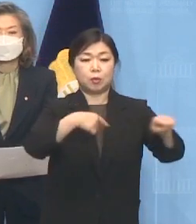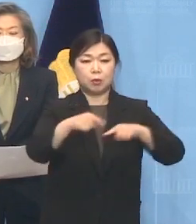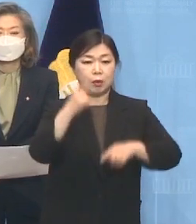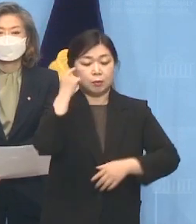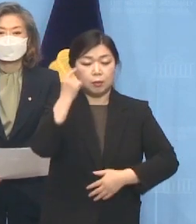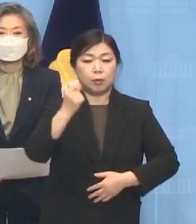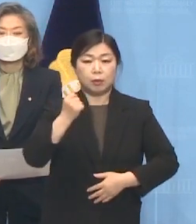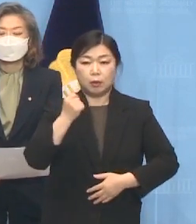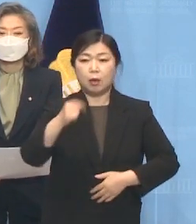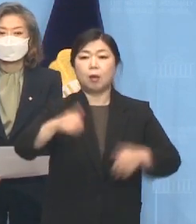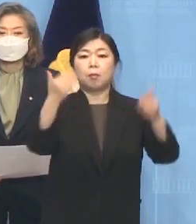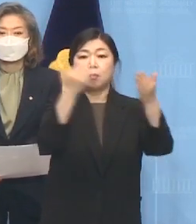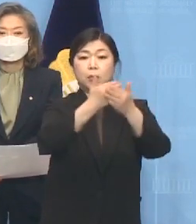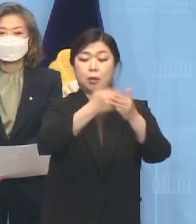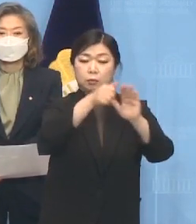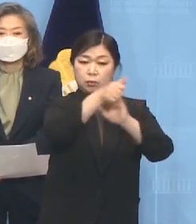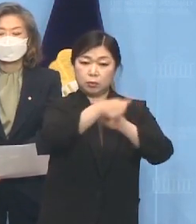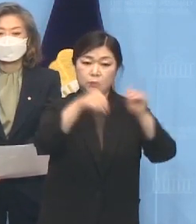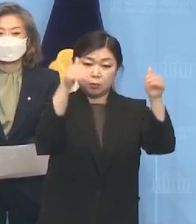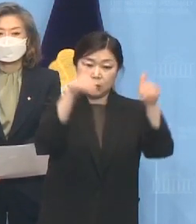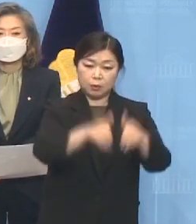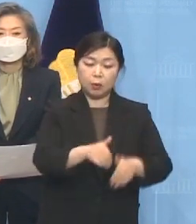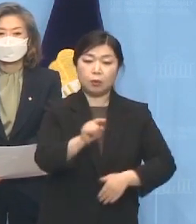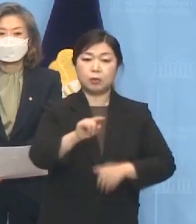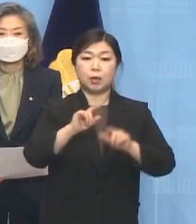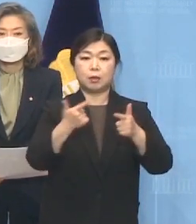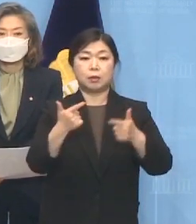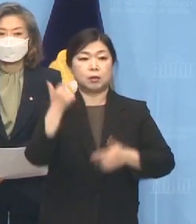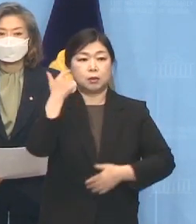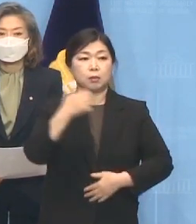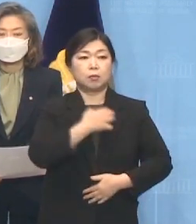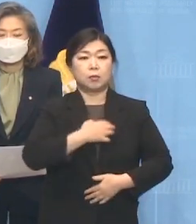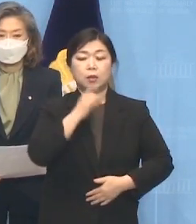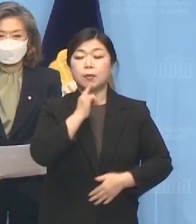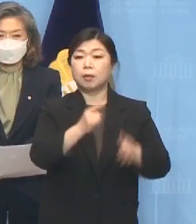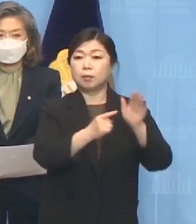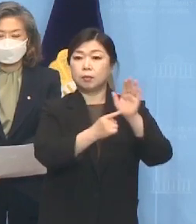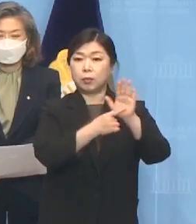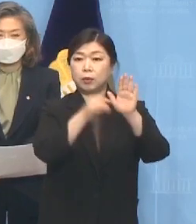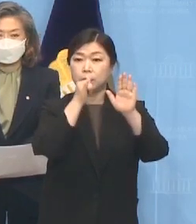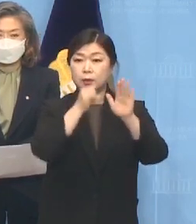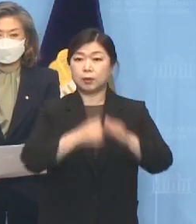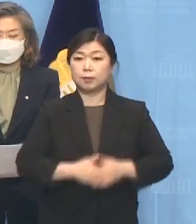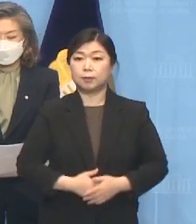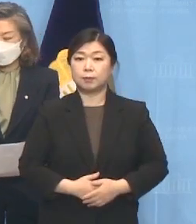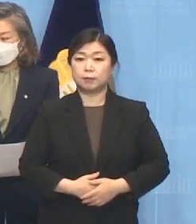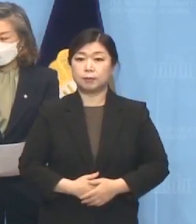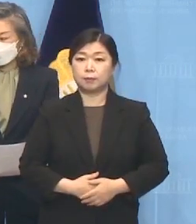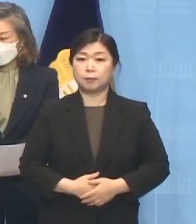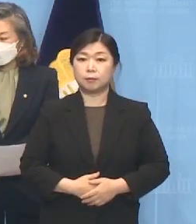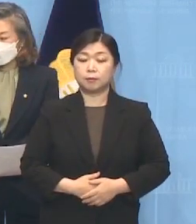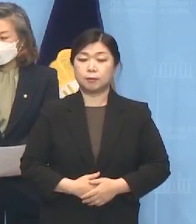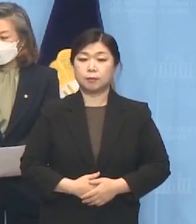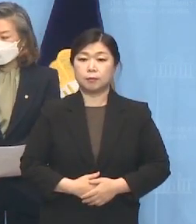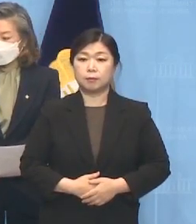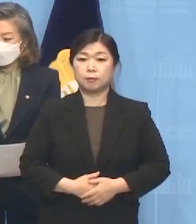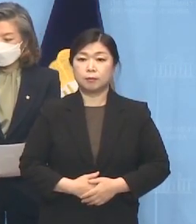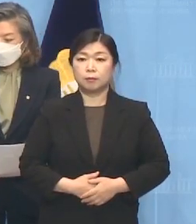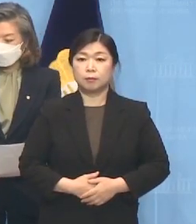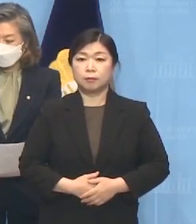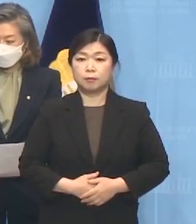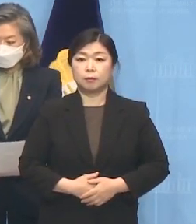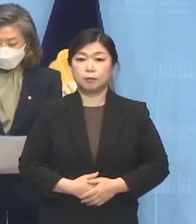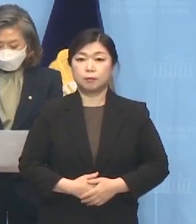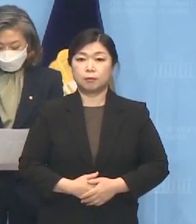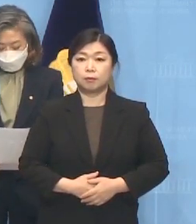후퇴한 것은 아닌지 우려를 표현하고 있다 으